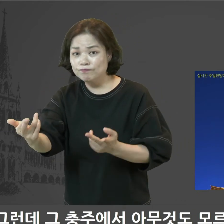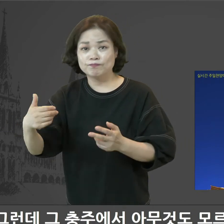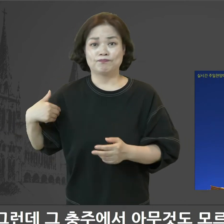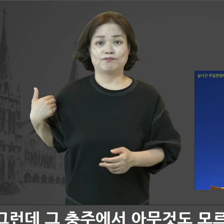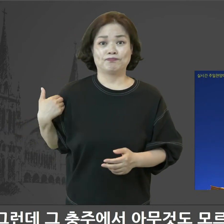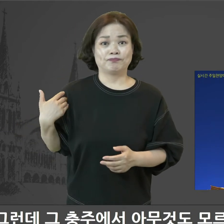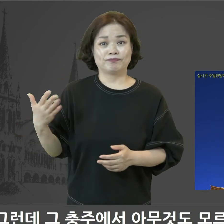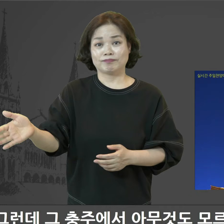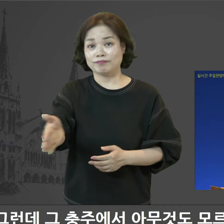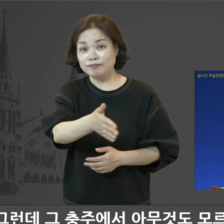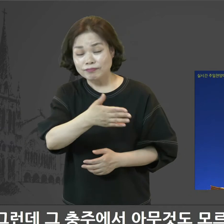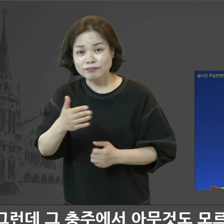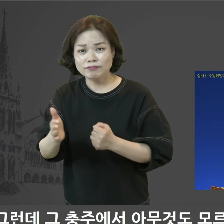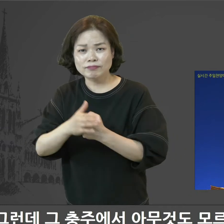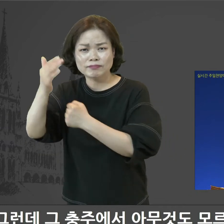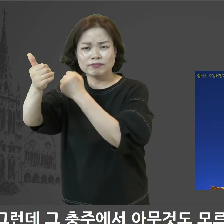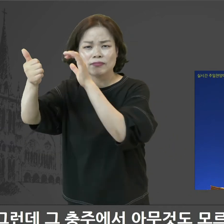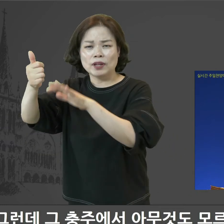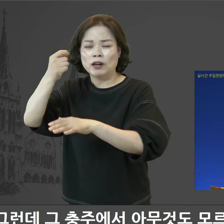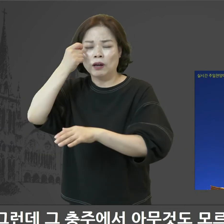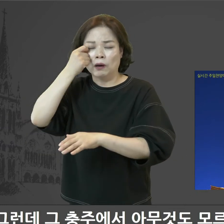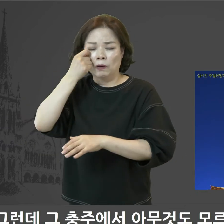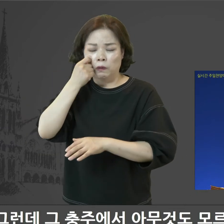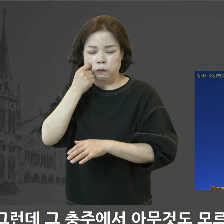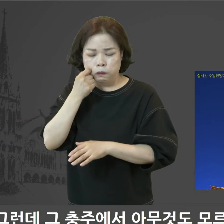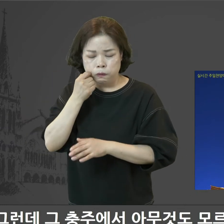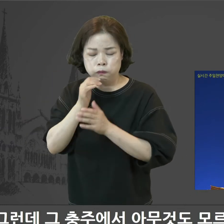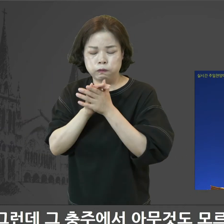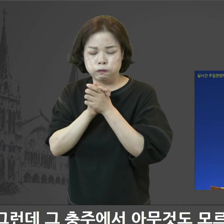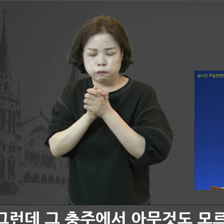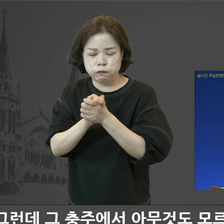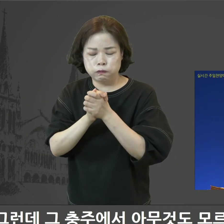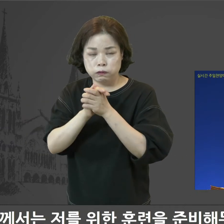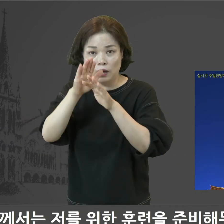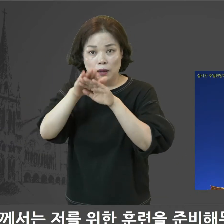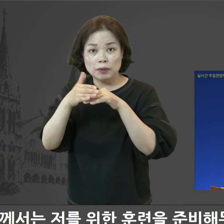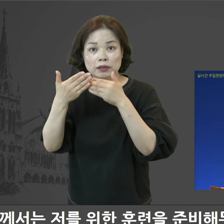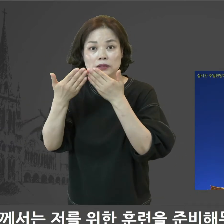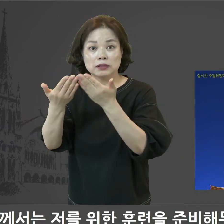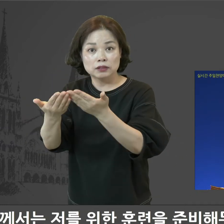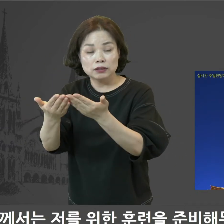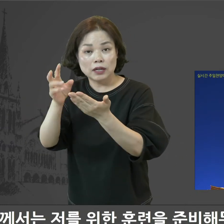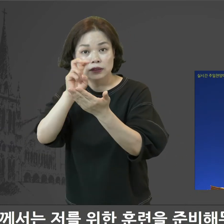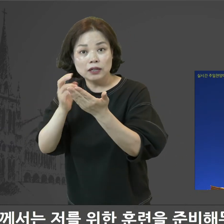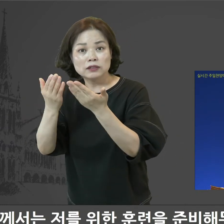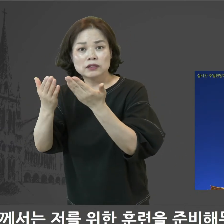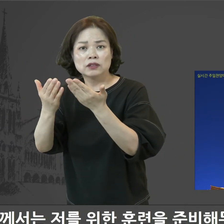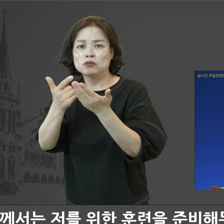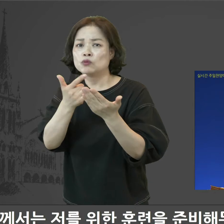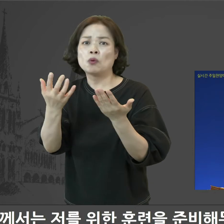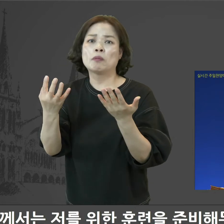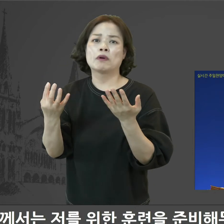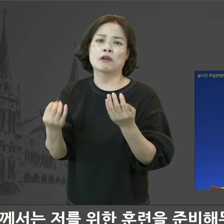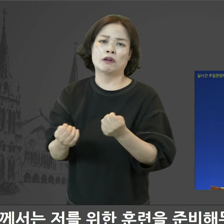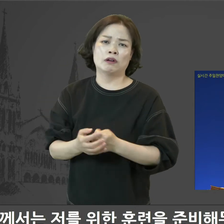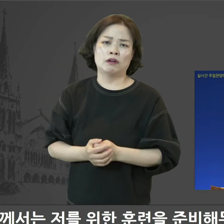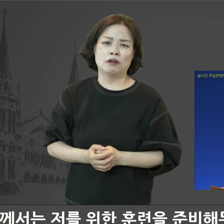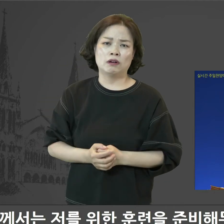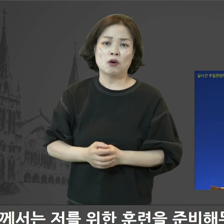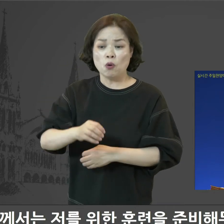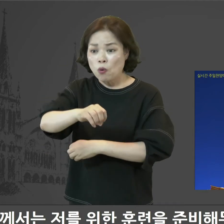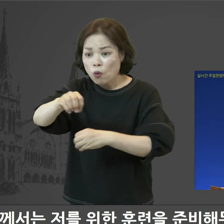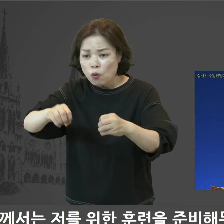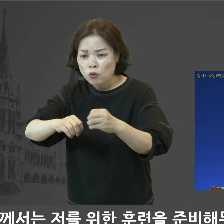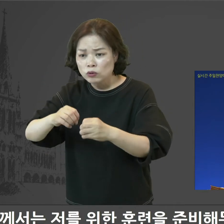없으니까 제가 하나님 앞에 눈물을 흘리고 기도하고 예배하고 찬양할 수 있는 시간이 너무나 많아졌습니다.